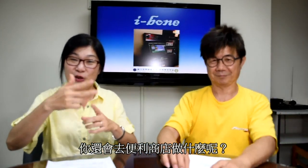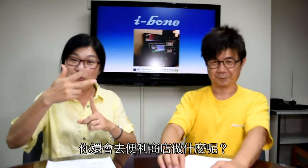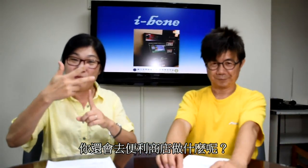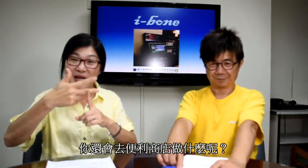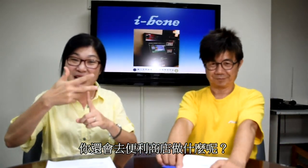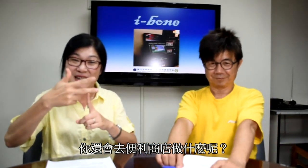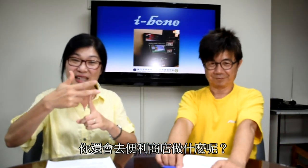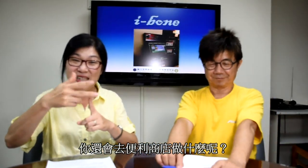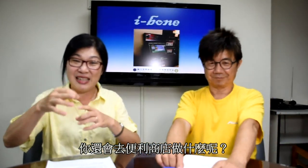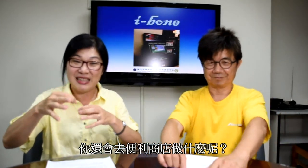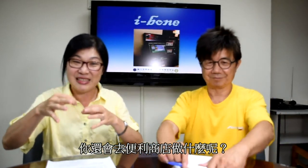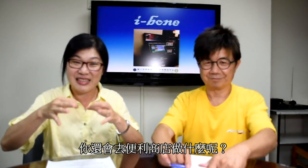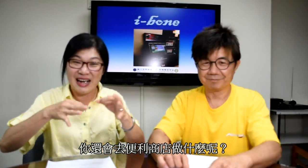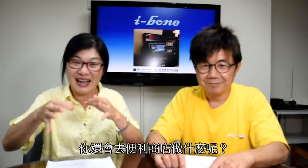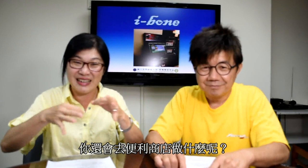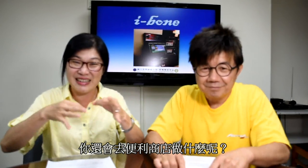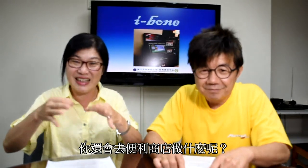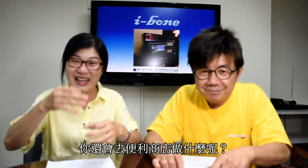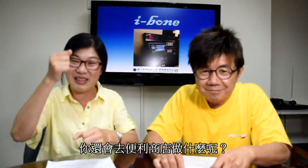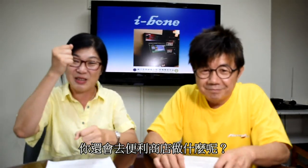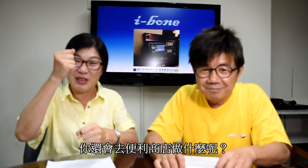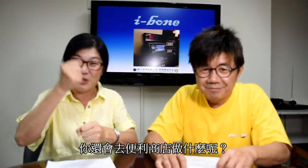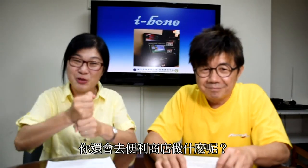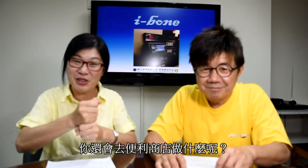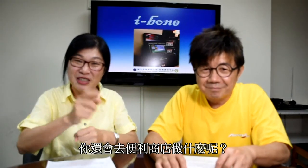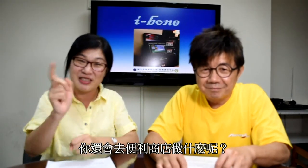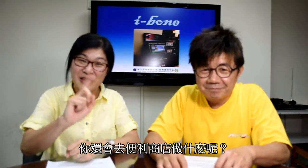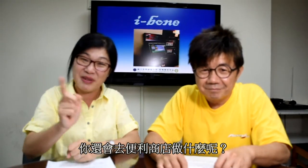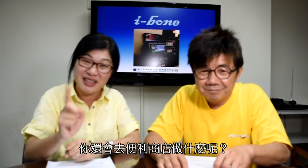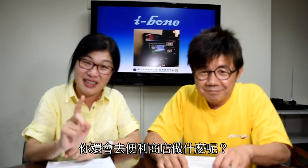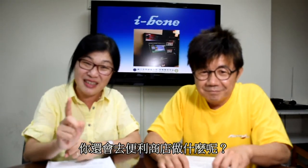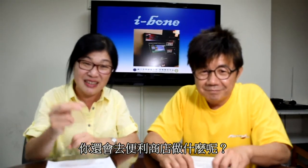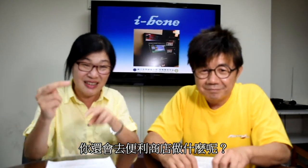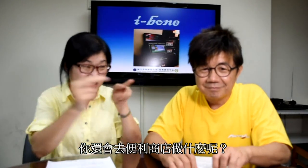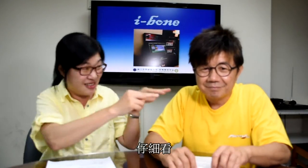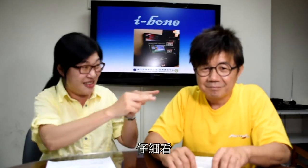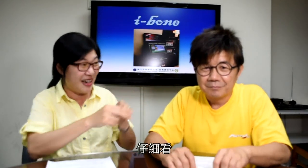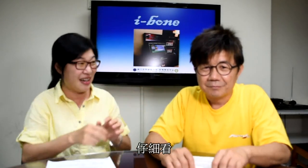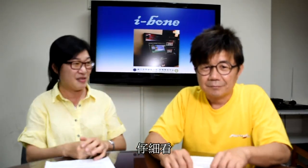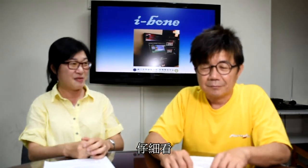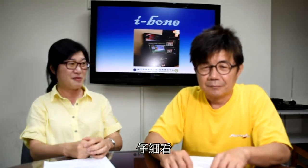便利商店做什么呢？仔细看，